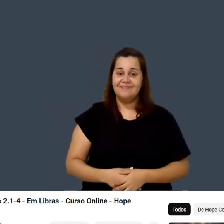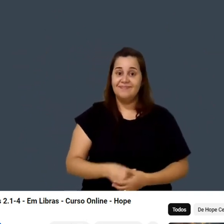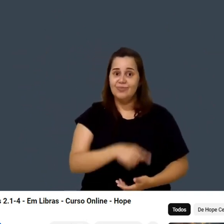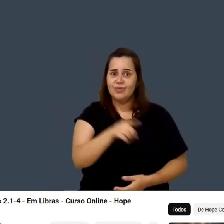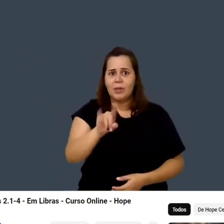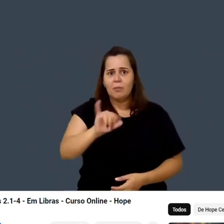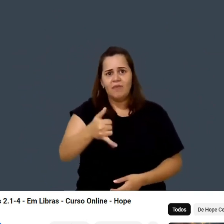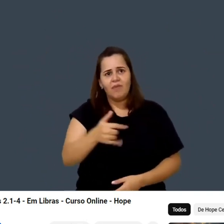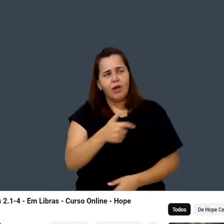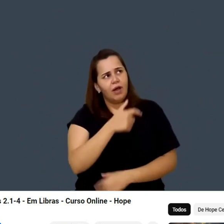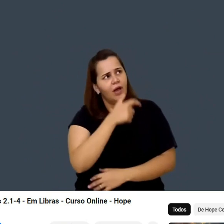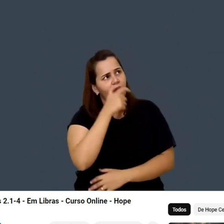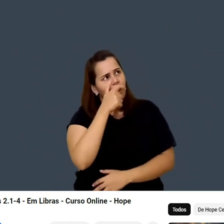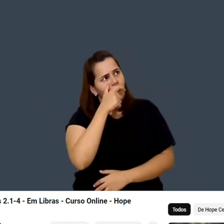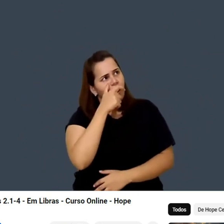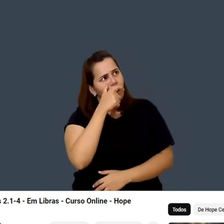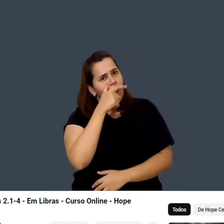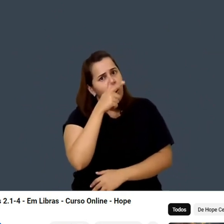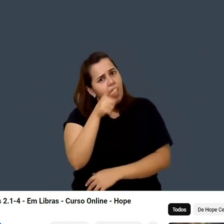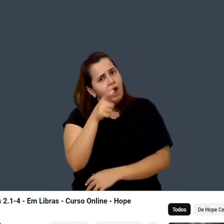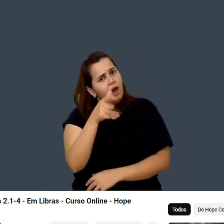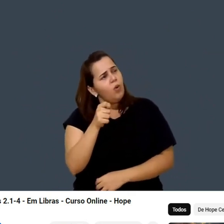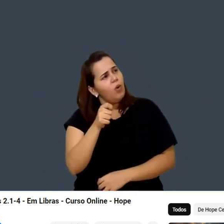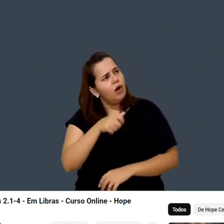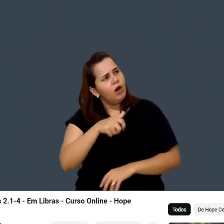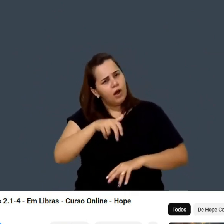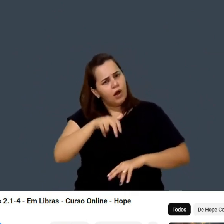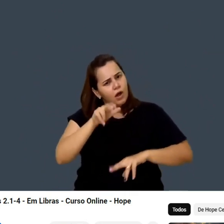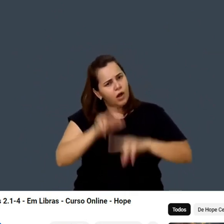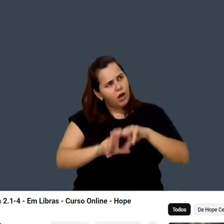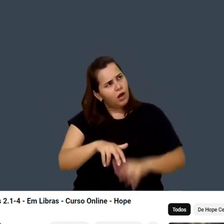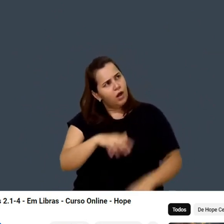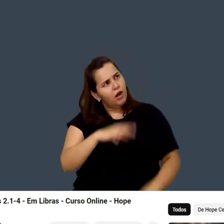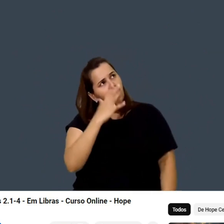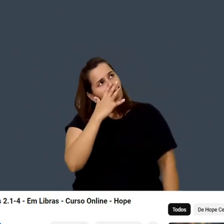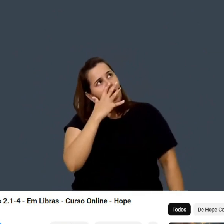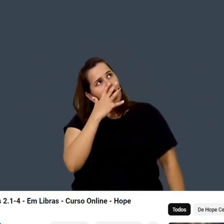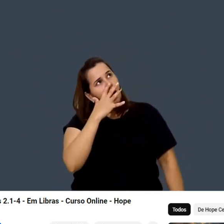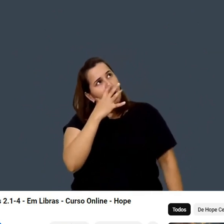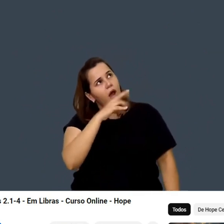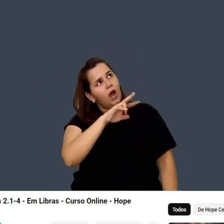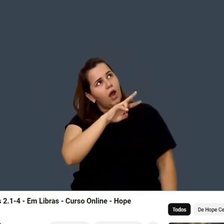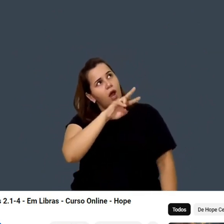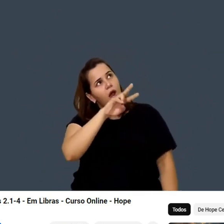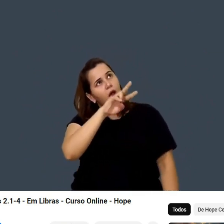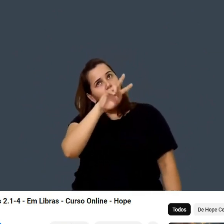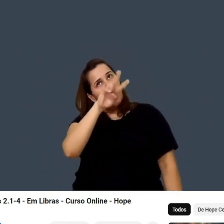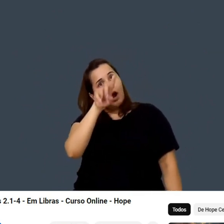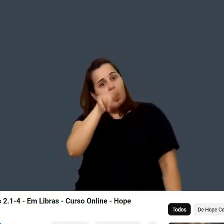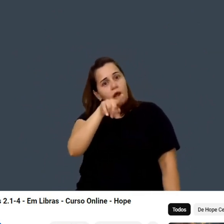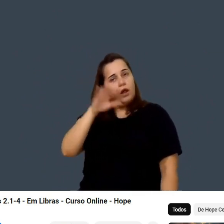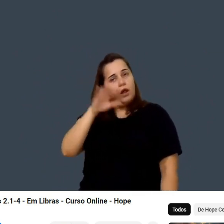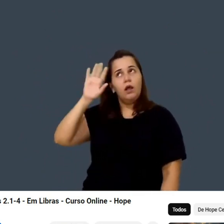árvores, tudo isso organizado por Deus. E você pode admirar a criação de